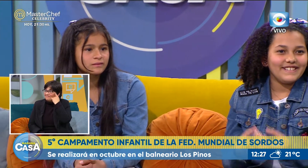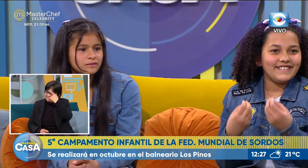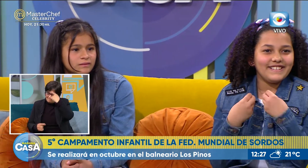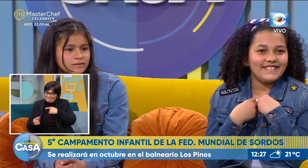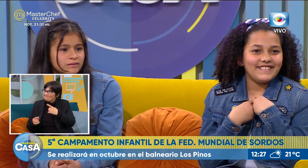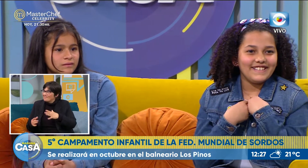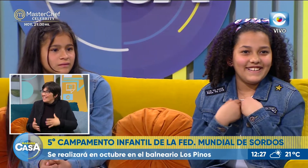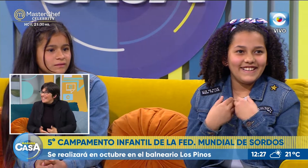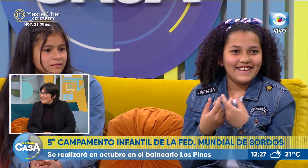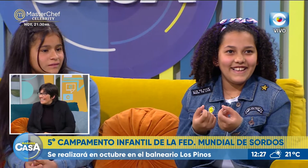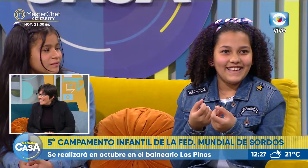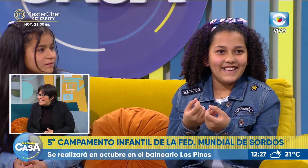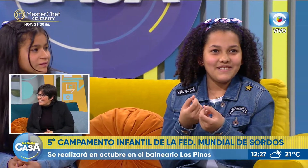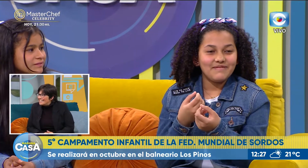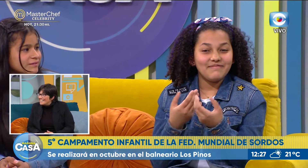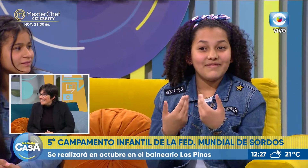pasó?